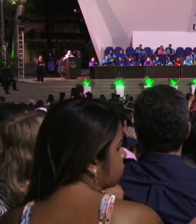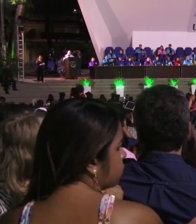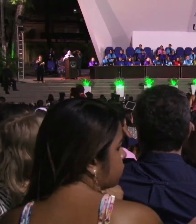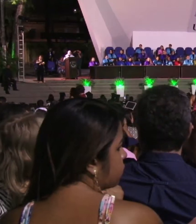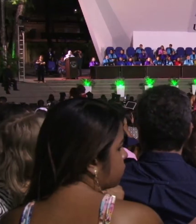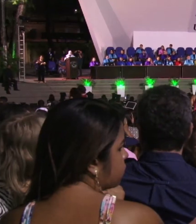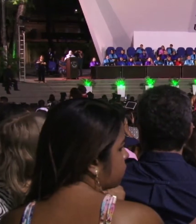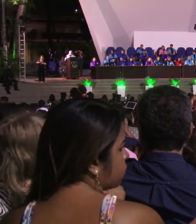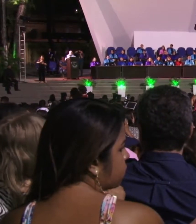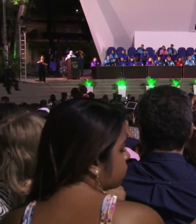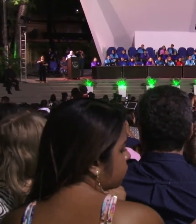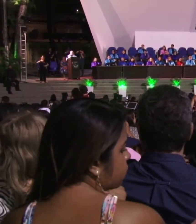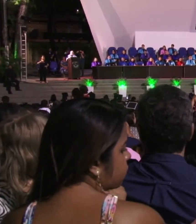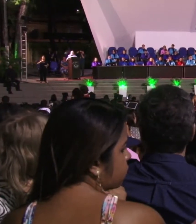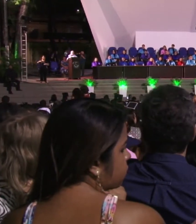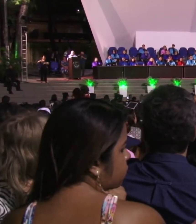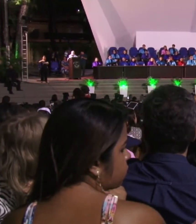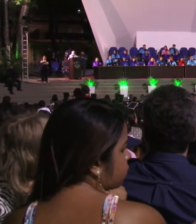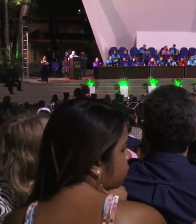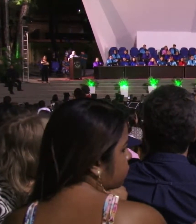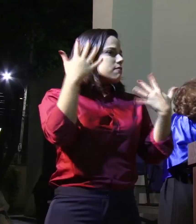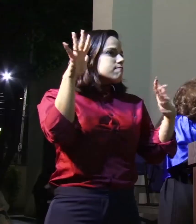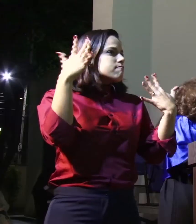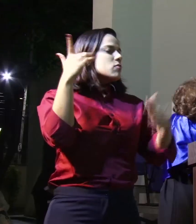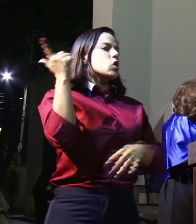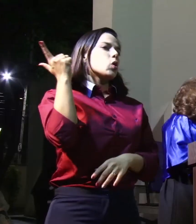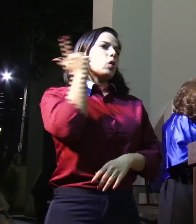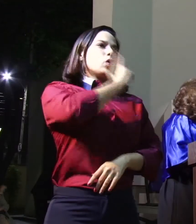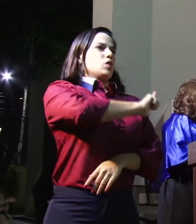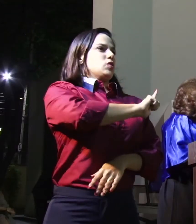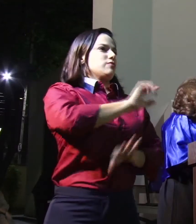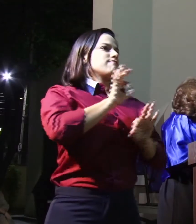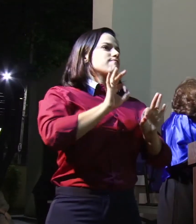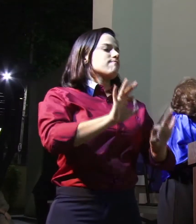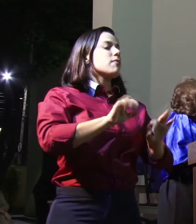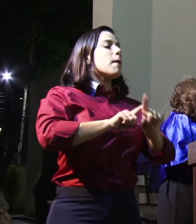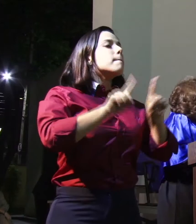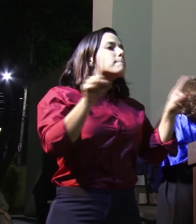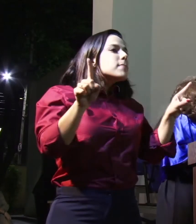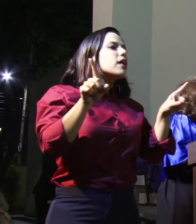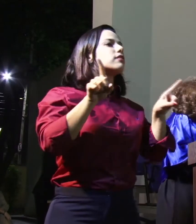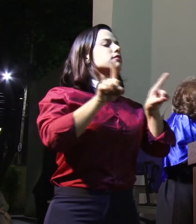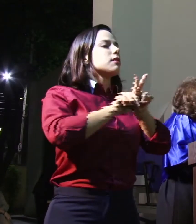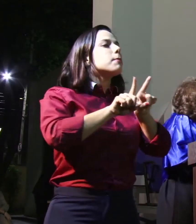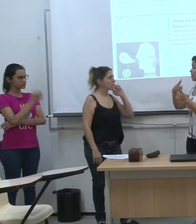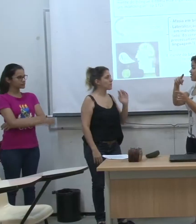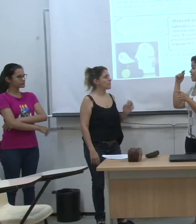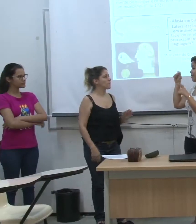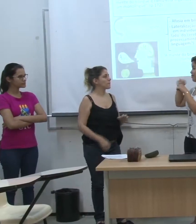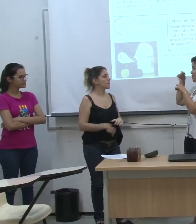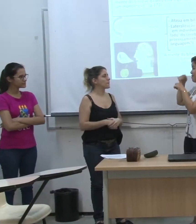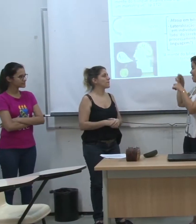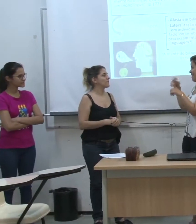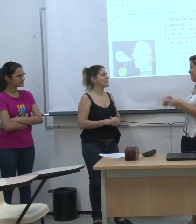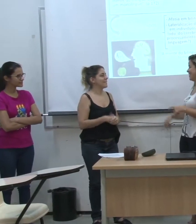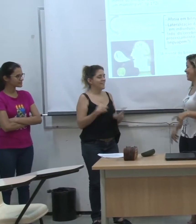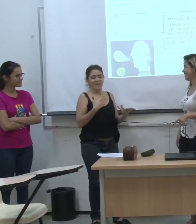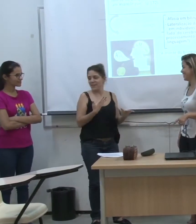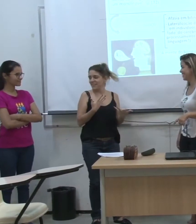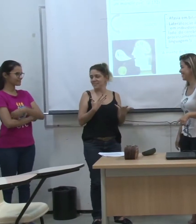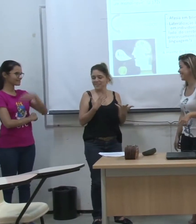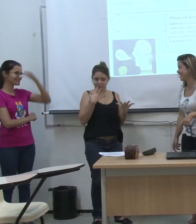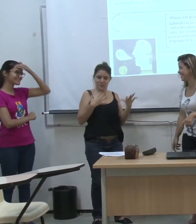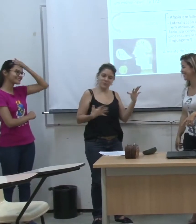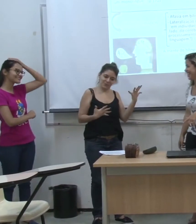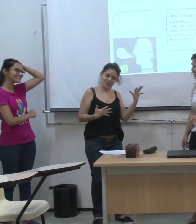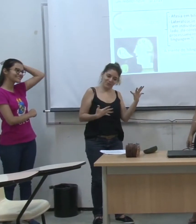Pode ser um evento muito importante, como a solenidade de colação de grau da UFC, ou uma aula num curso